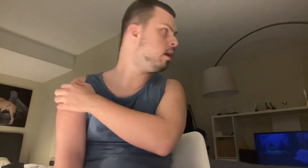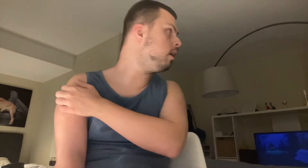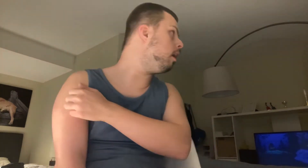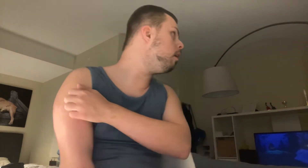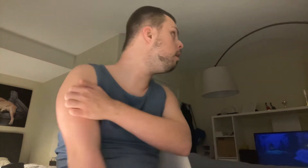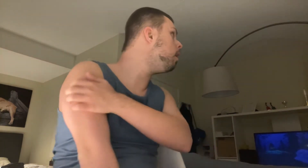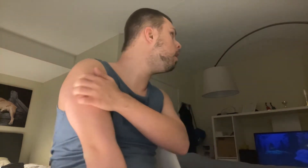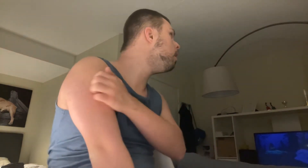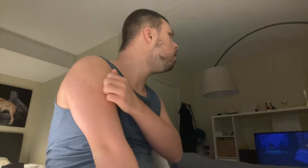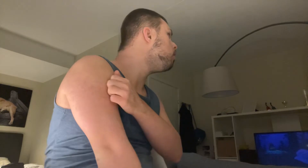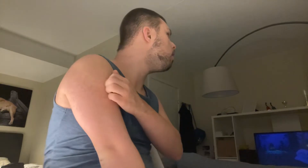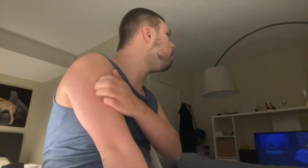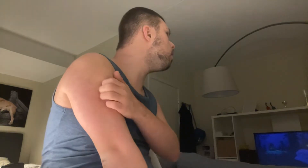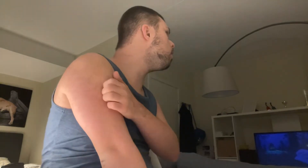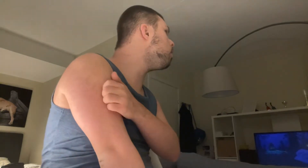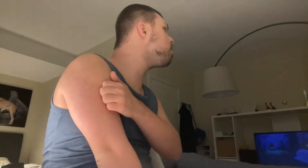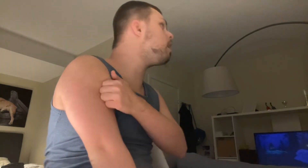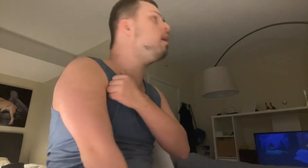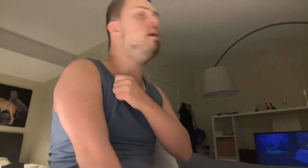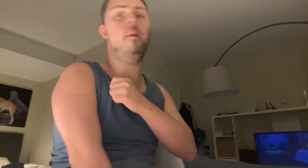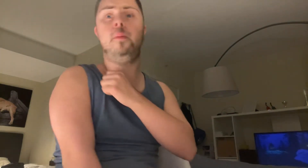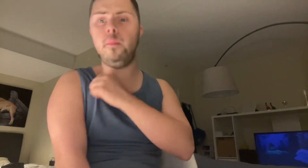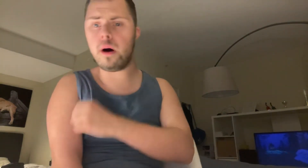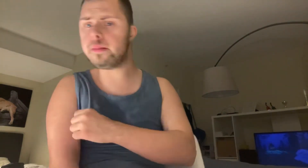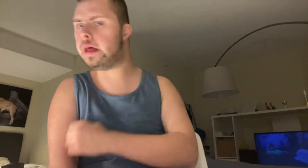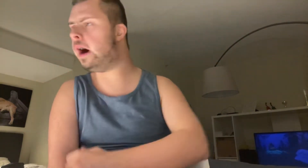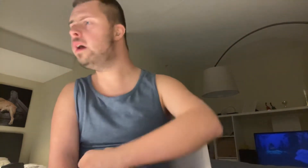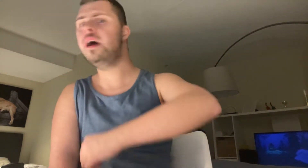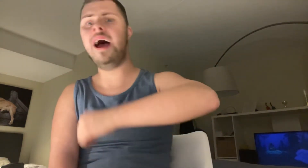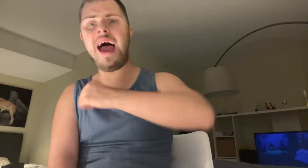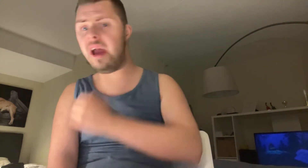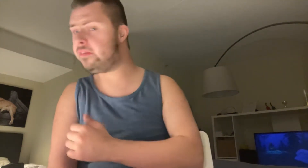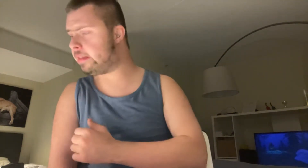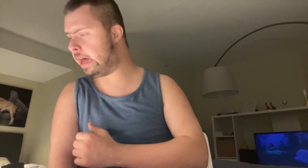Ja. Sen är det på måndag